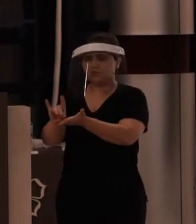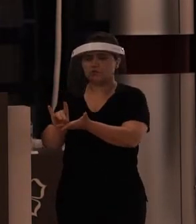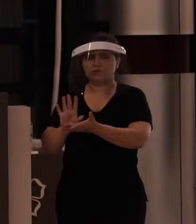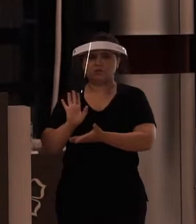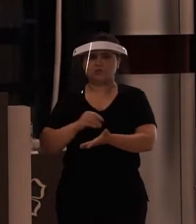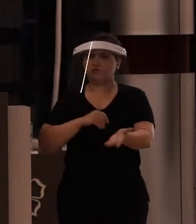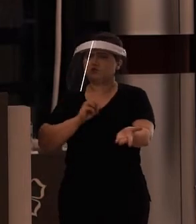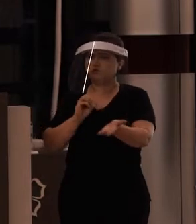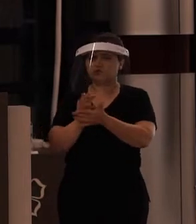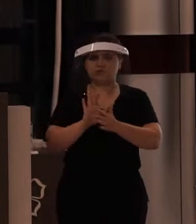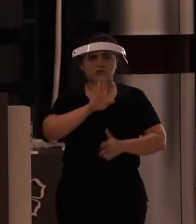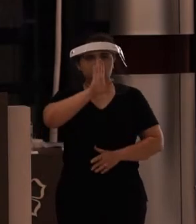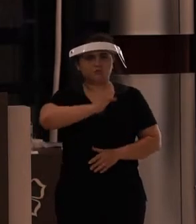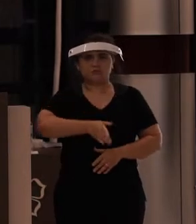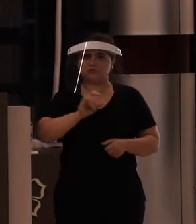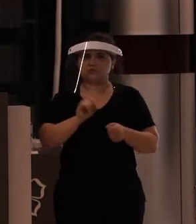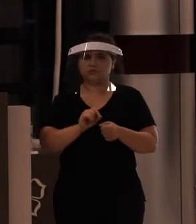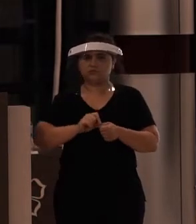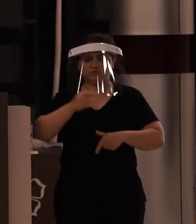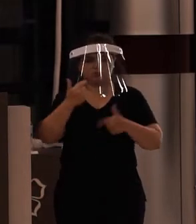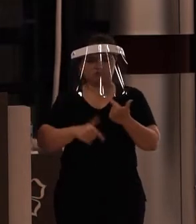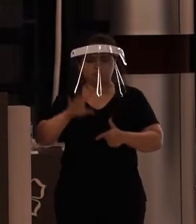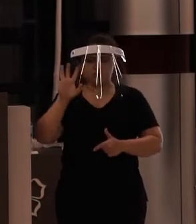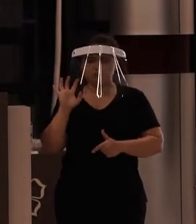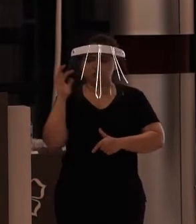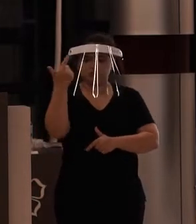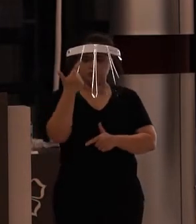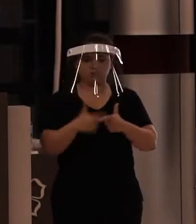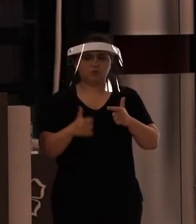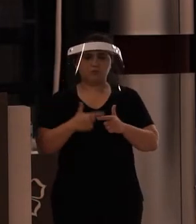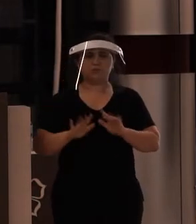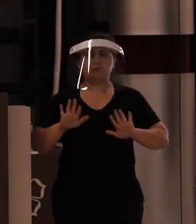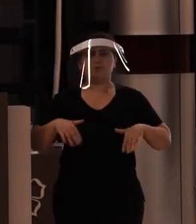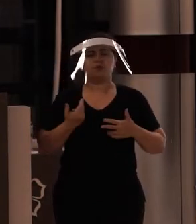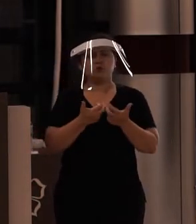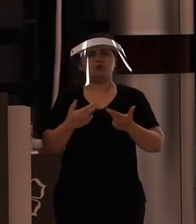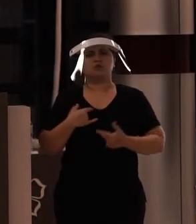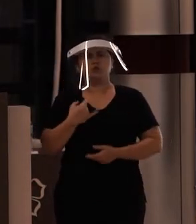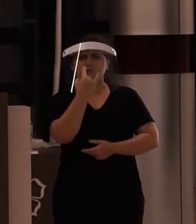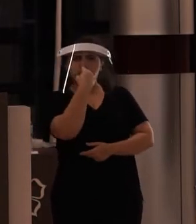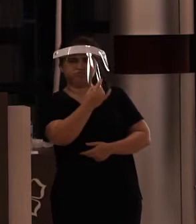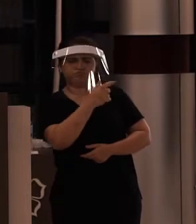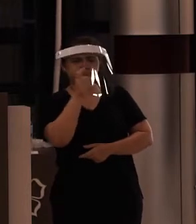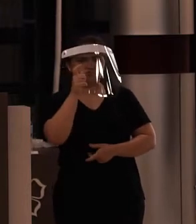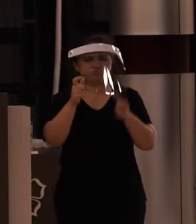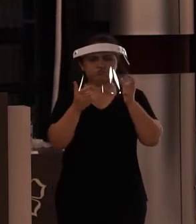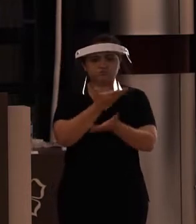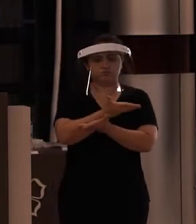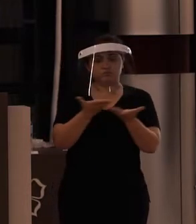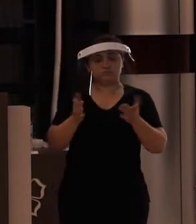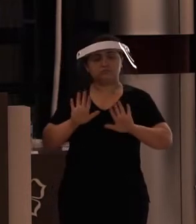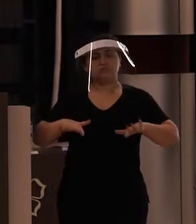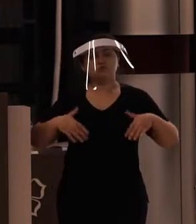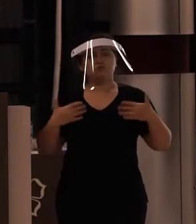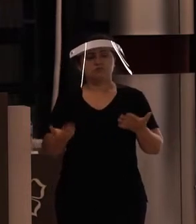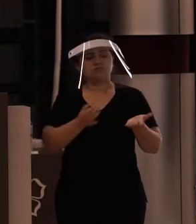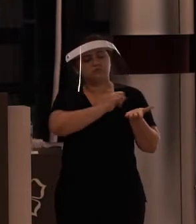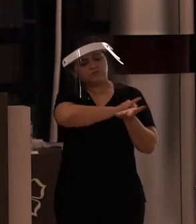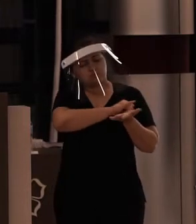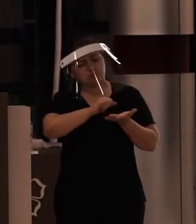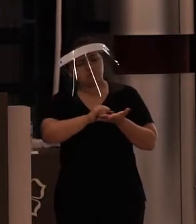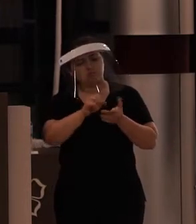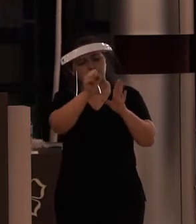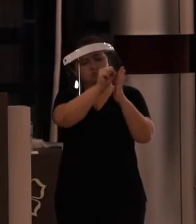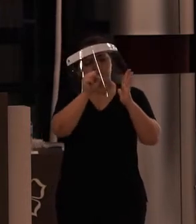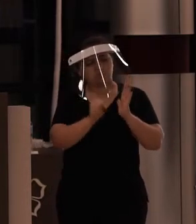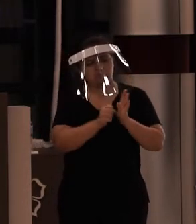já mandar fazer o trabalho. Outra coisa que eu queria chamar a atenção é o seguinte, então, no início desse